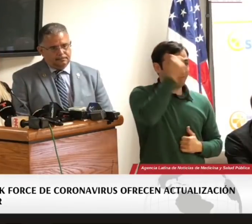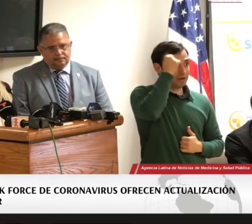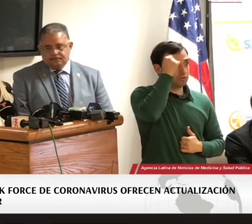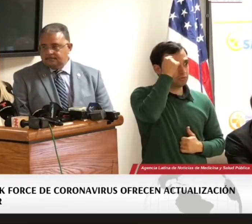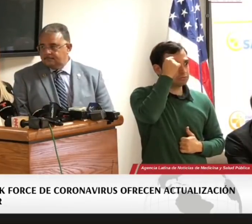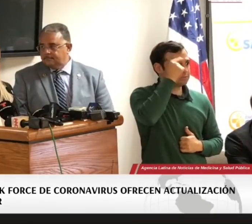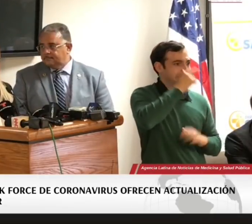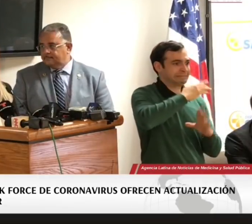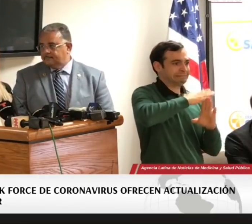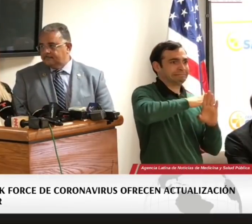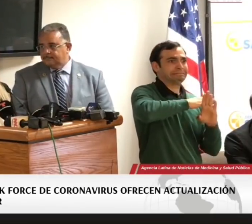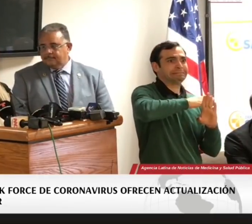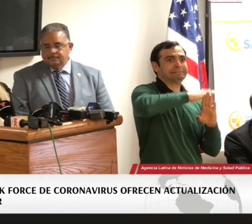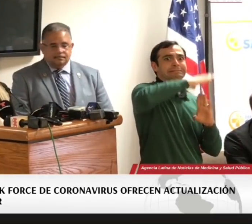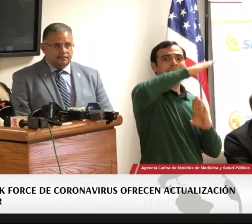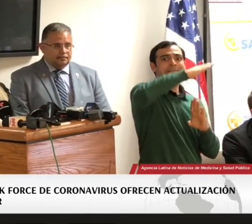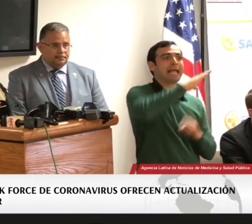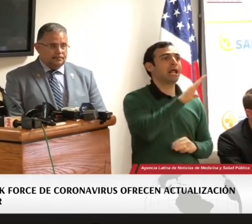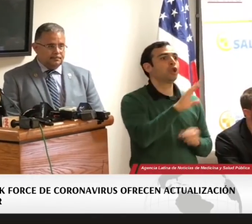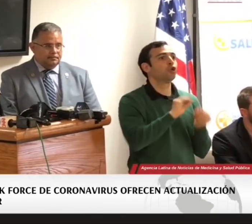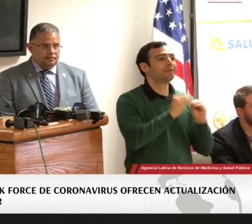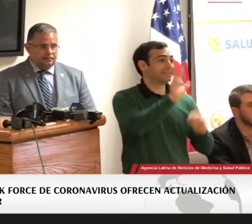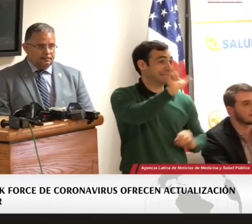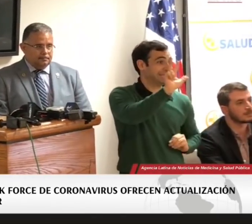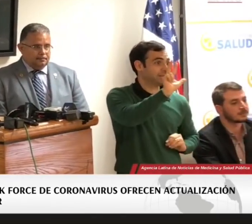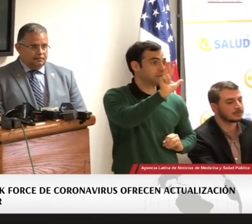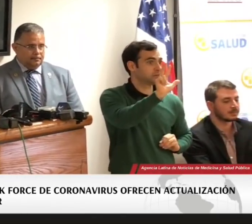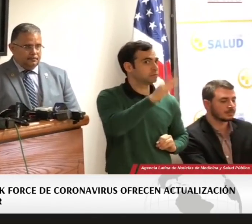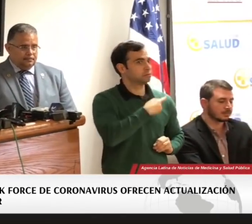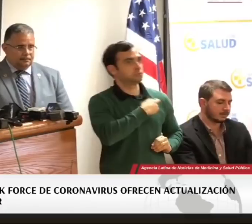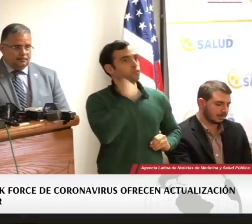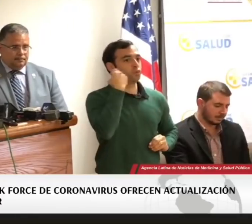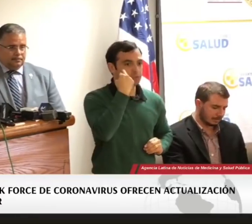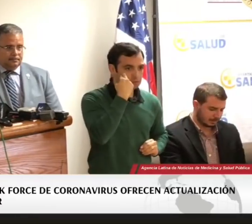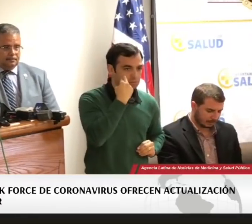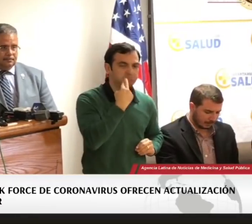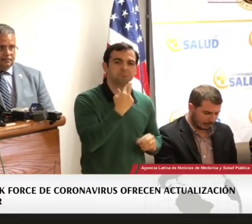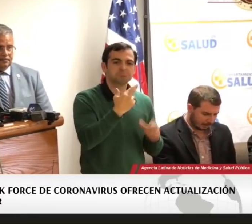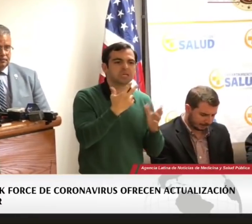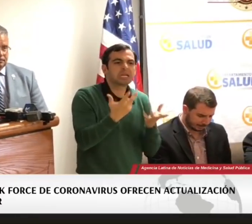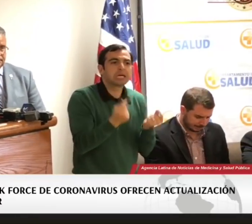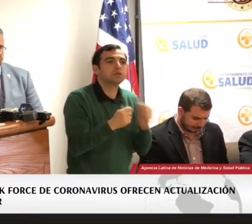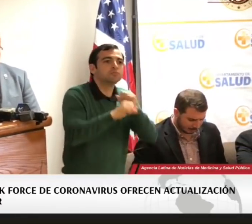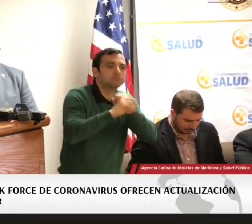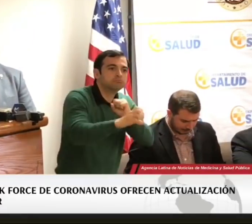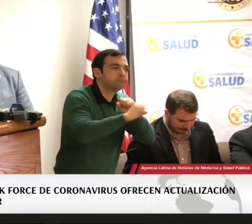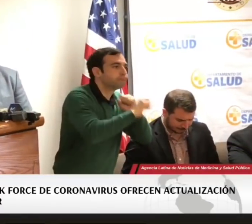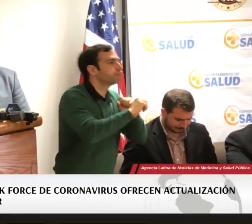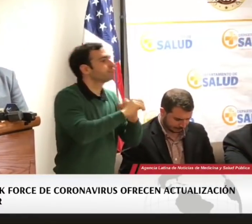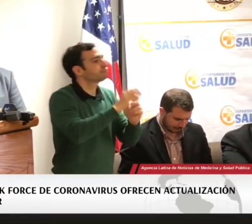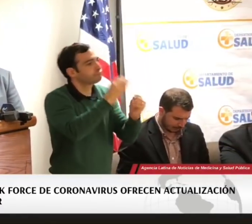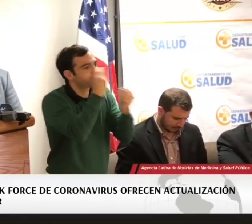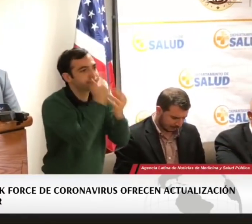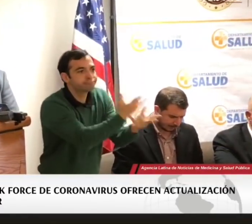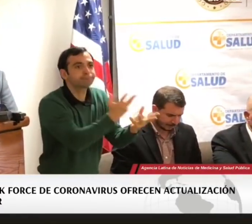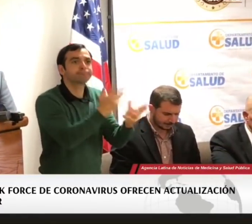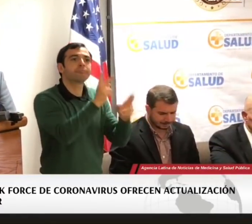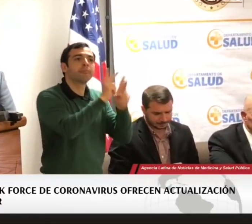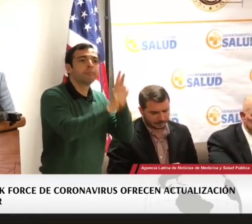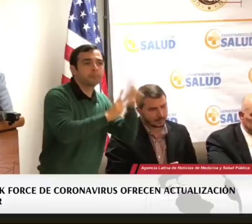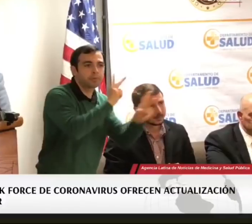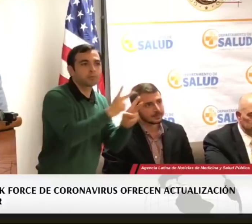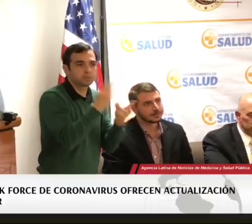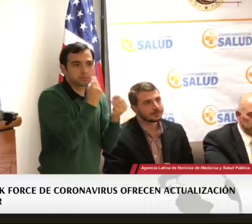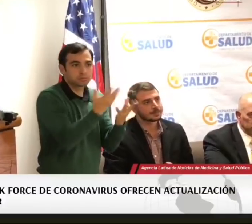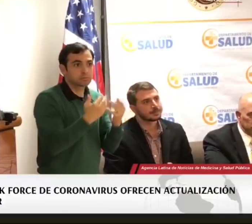¿no? Y que eso implica pues un trabajo de prevención, de orientación a la ciudadanía. ¿Qué tendría que pasar para que se pasara